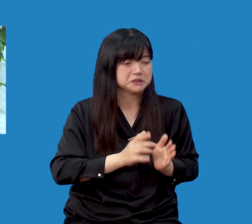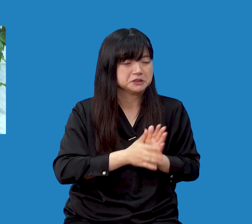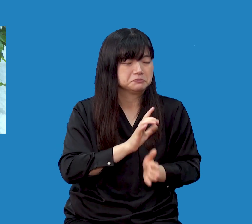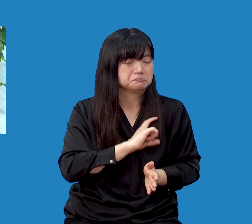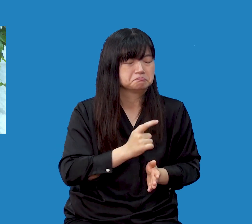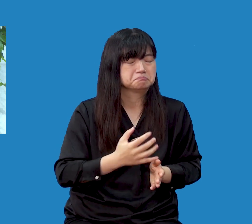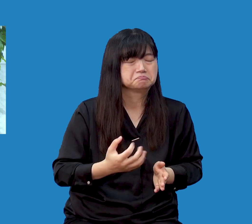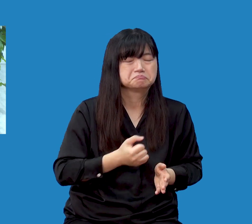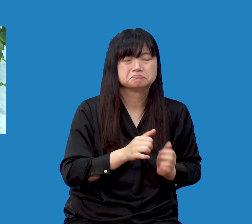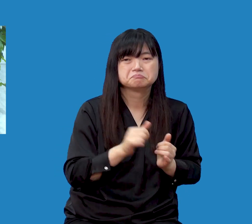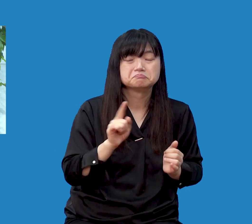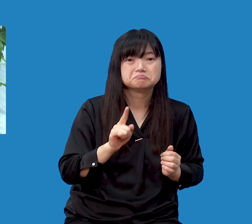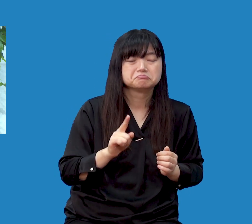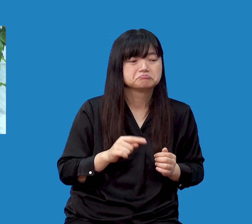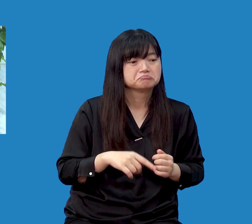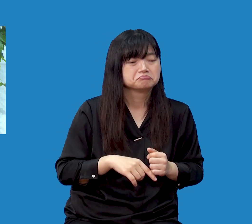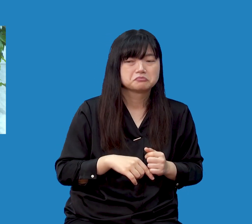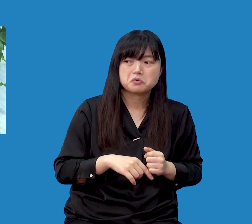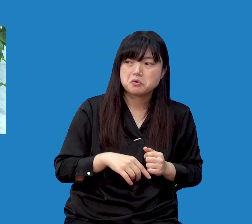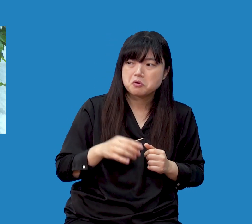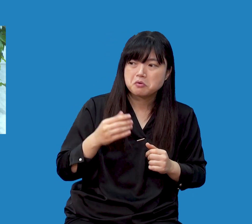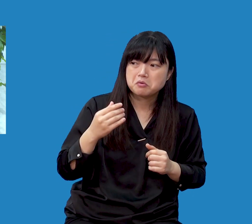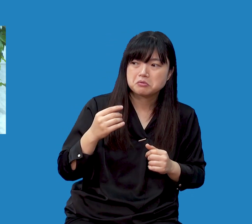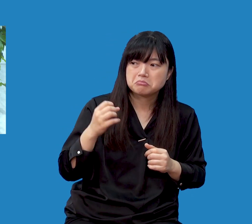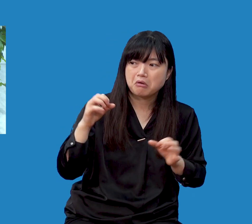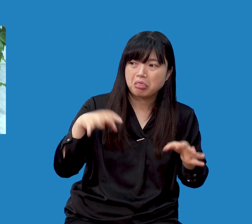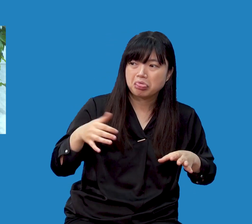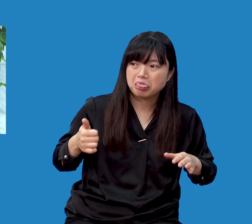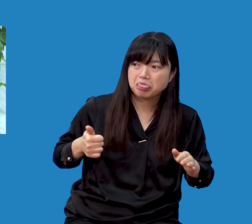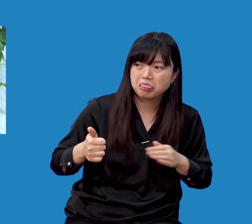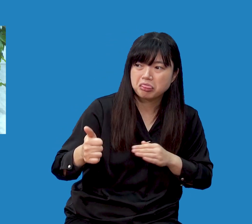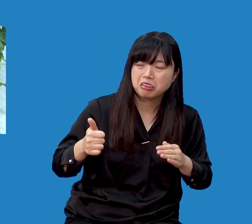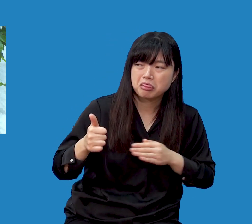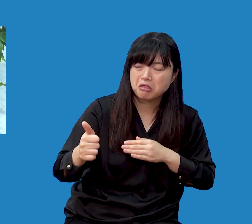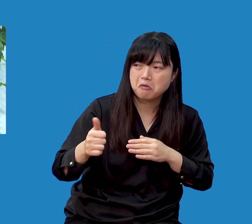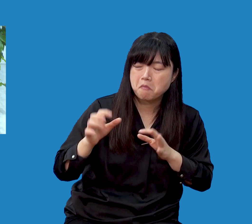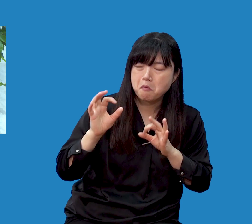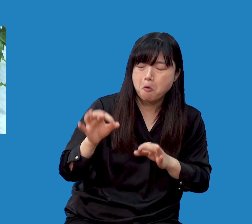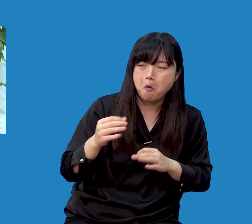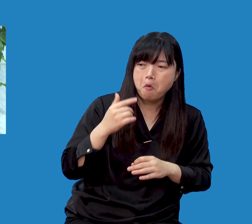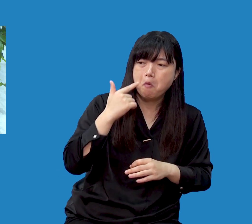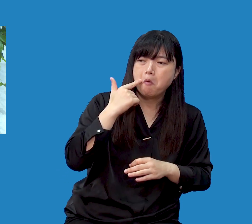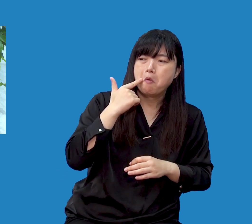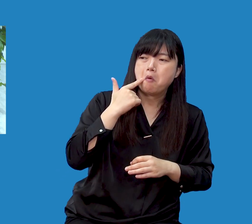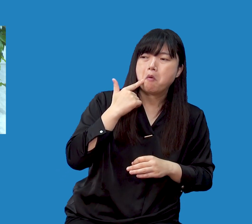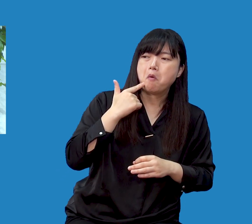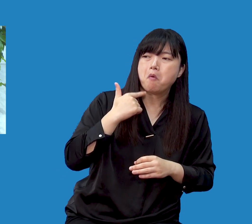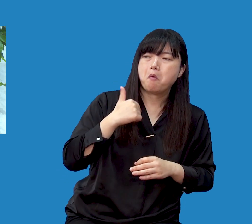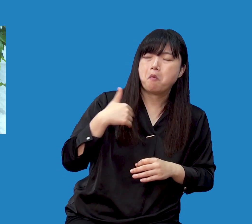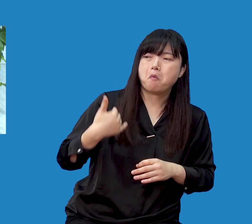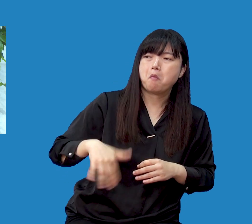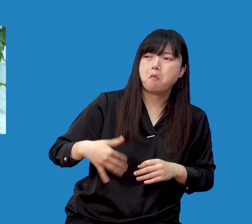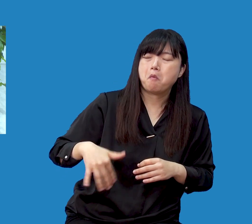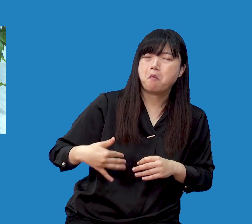보면 달리 보이잖아요. 예? 차등 대우를 받아요.